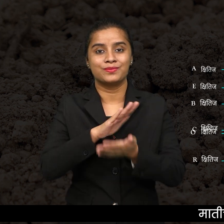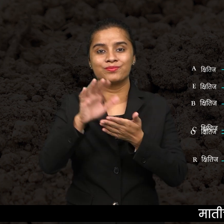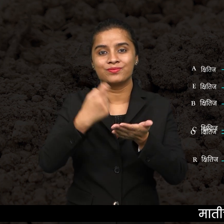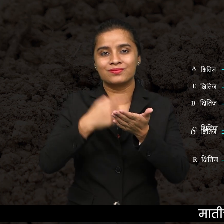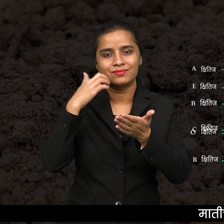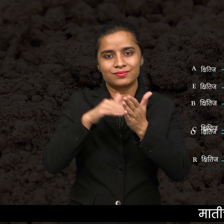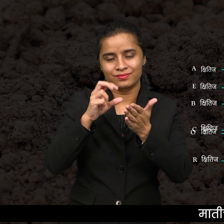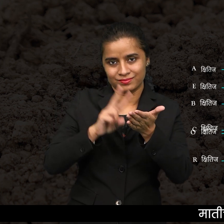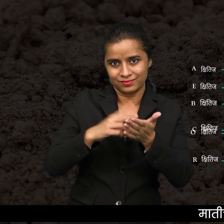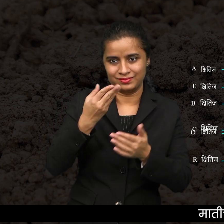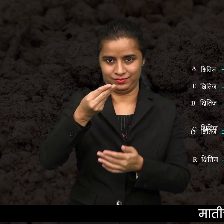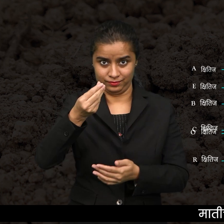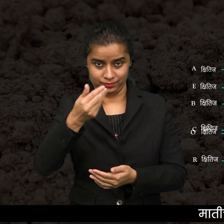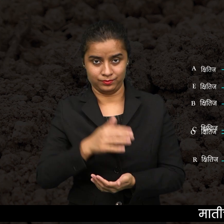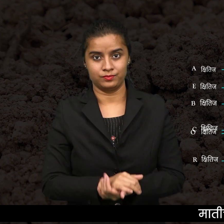मातीचे क्षितिजे.